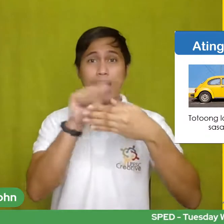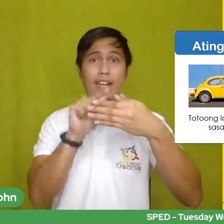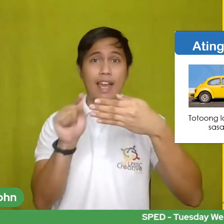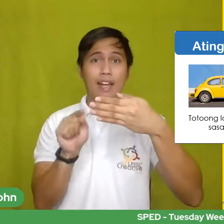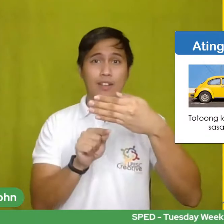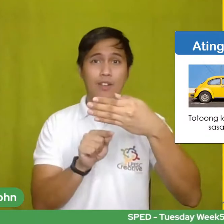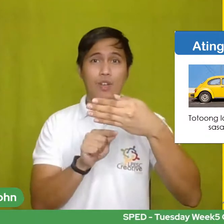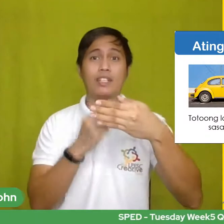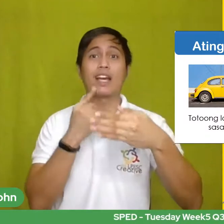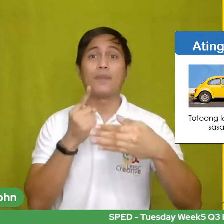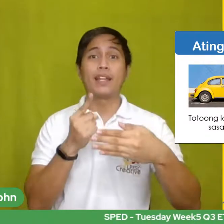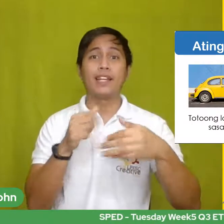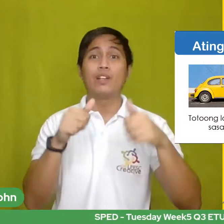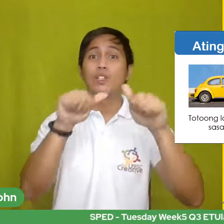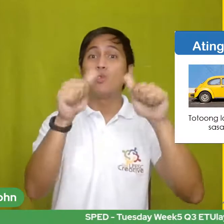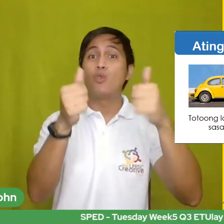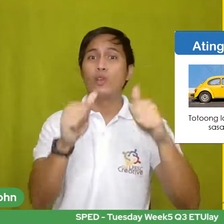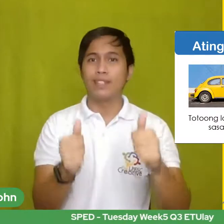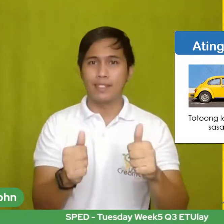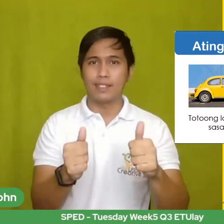Outline lang. O sasabi natin yung hugis.